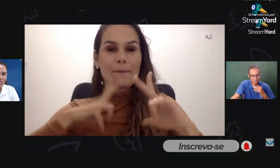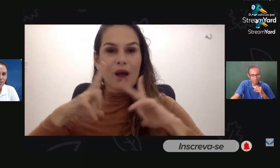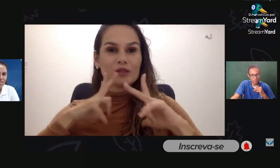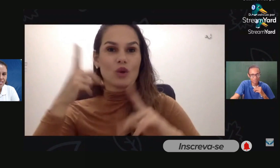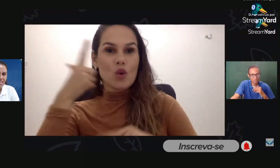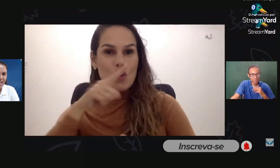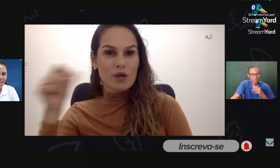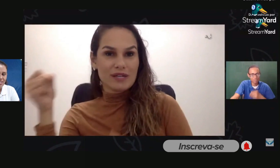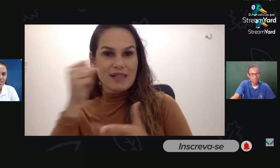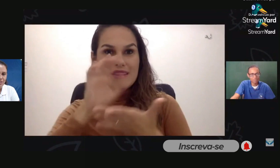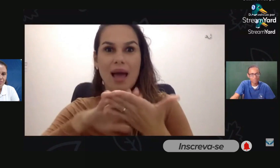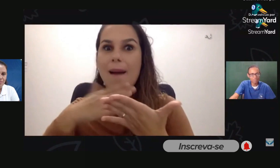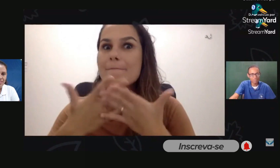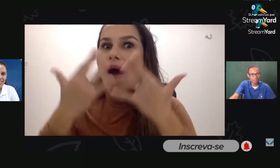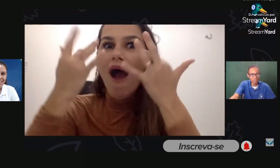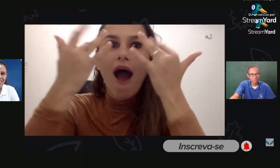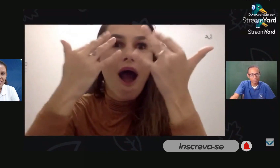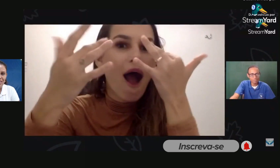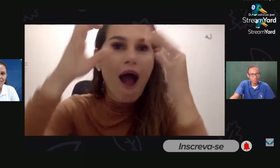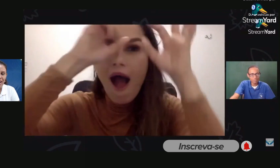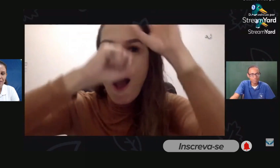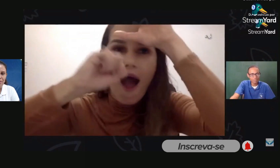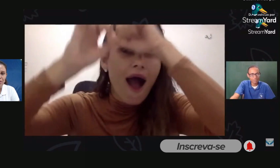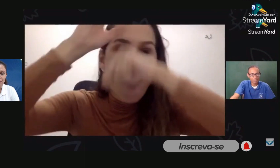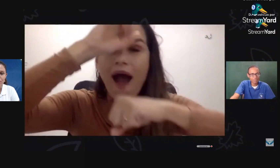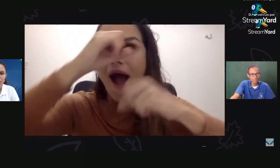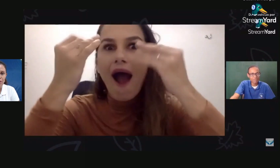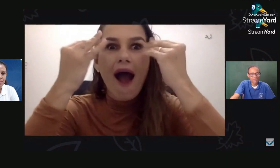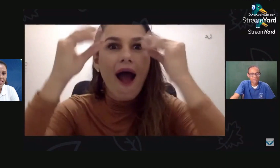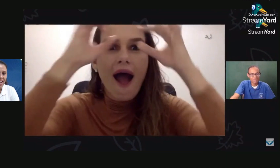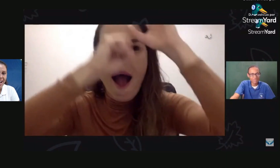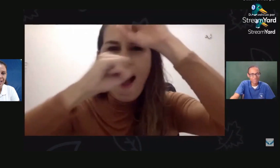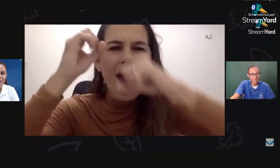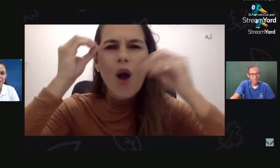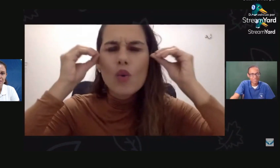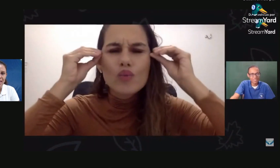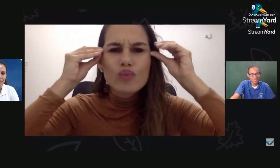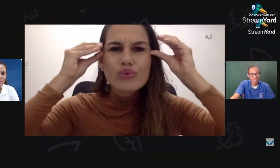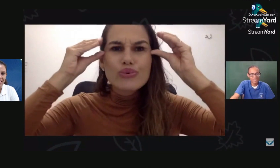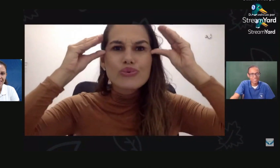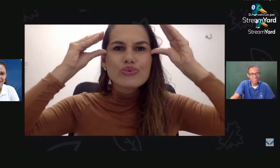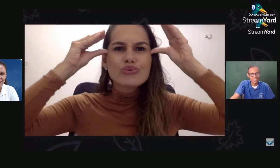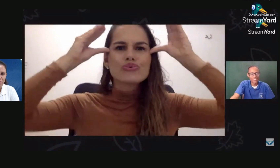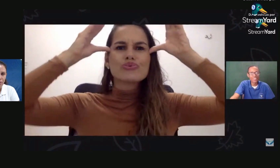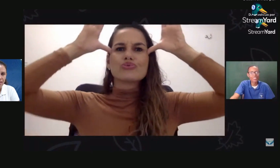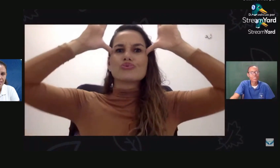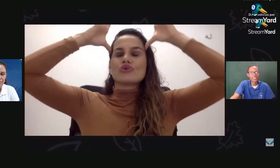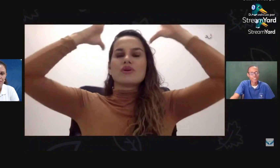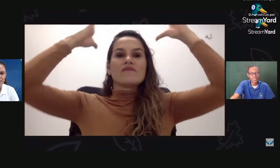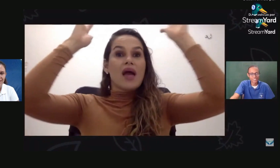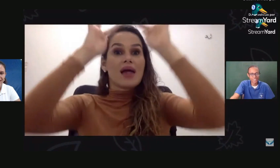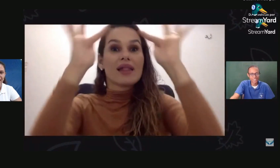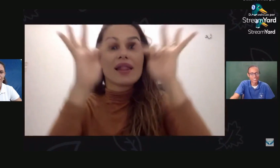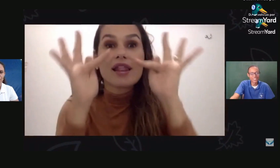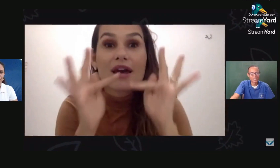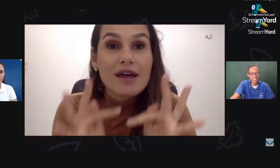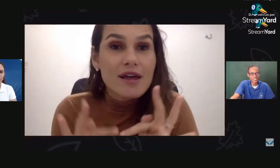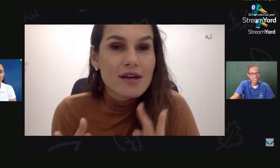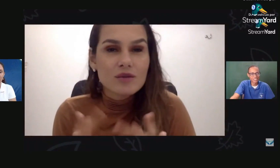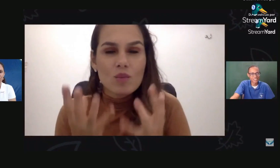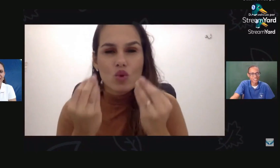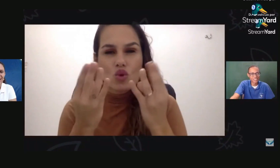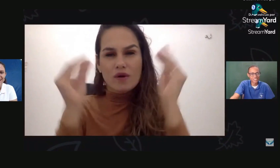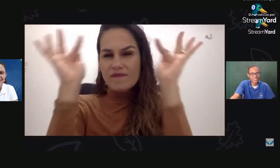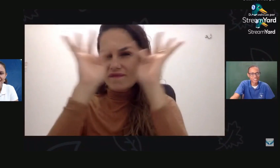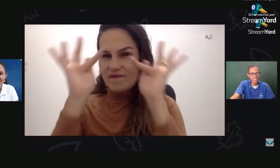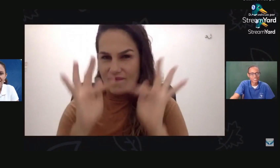eu cheguei na universidade e tinha intérprete, os meus olhos brilharam, sabe? O meu conhecimento, assim, avançou e eu